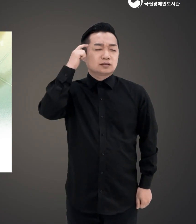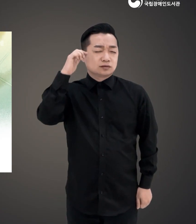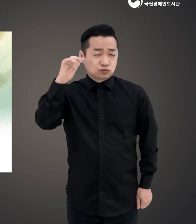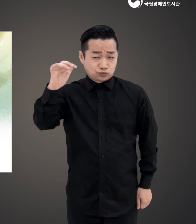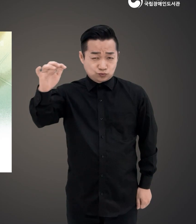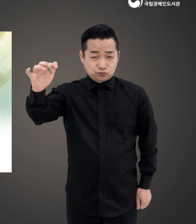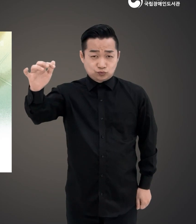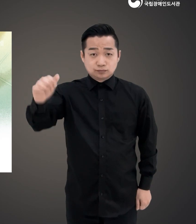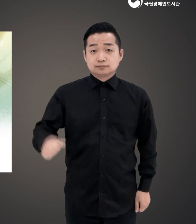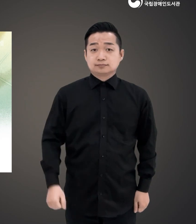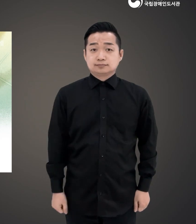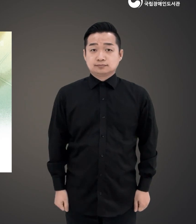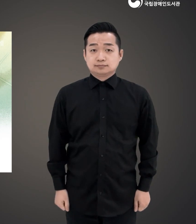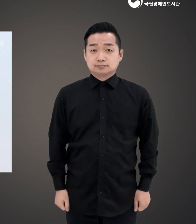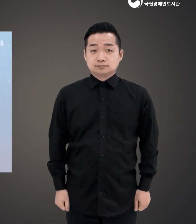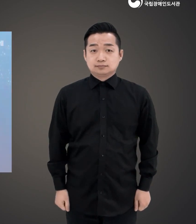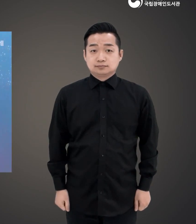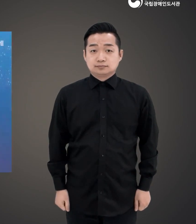그리움.